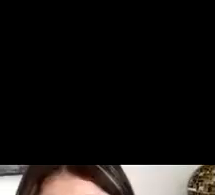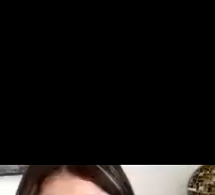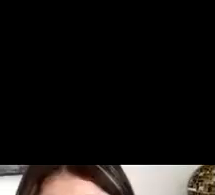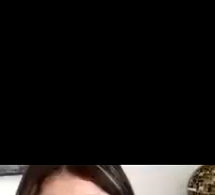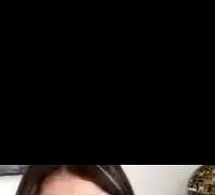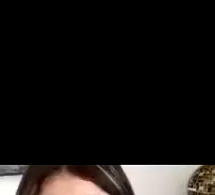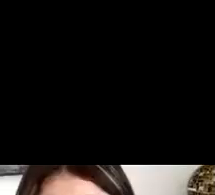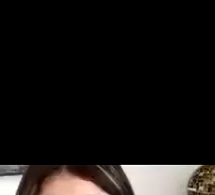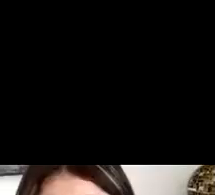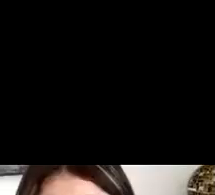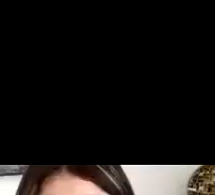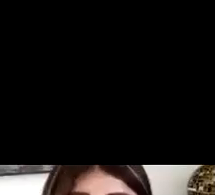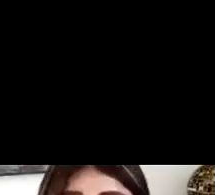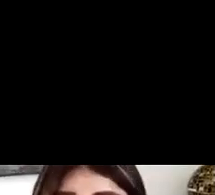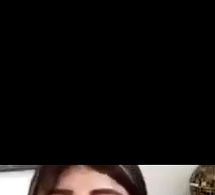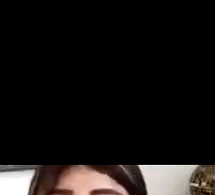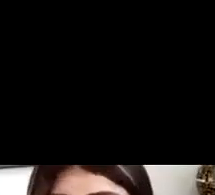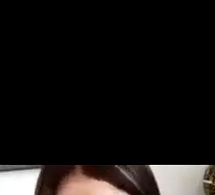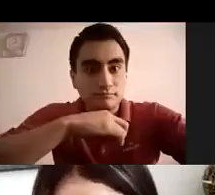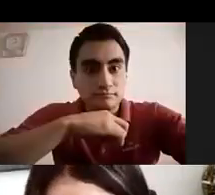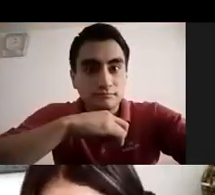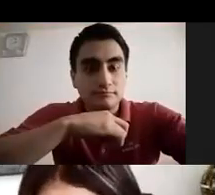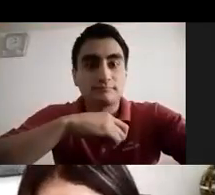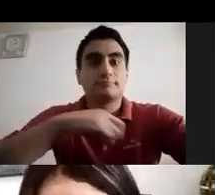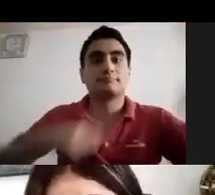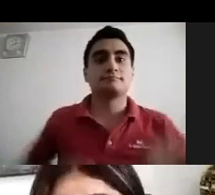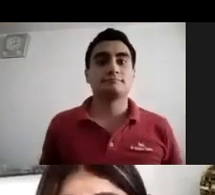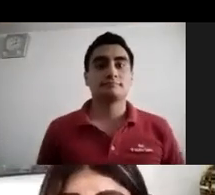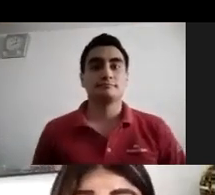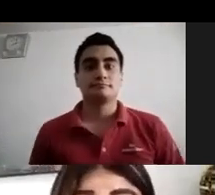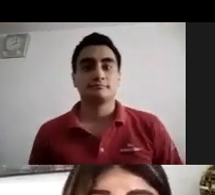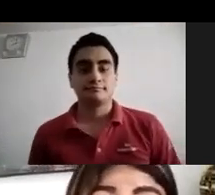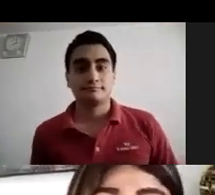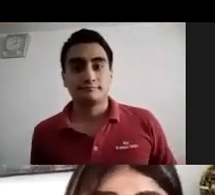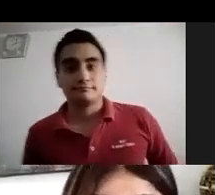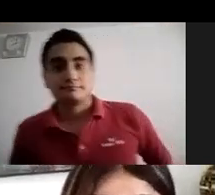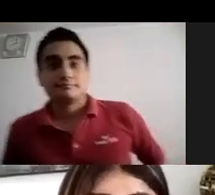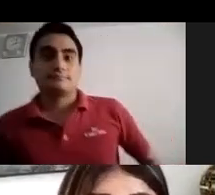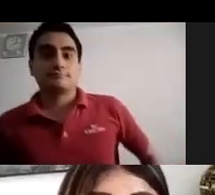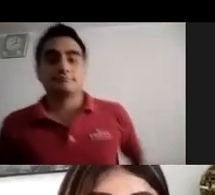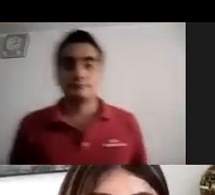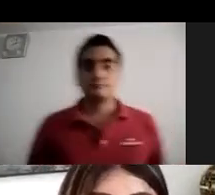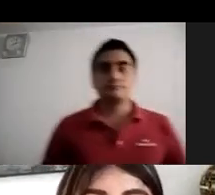cámara para que pueda yo corregirlos en caso de que no puedan realizar alguna seña de manera correcta,